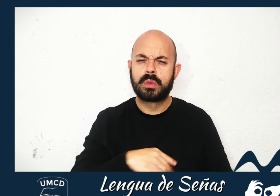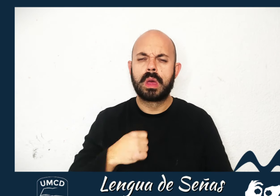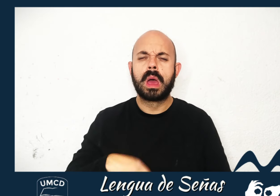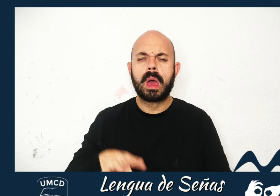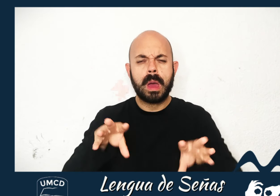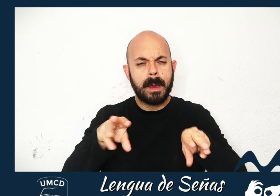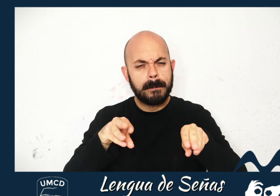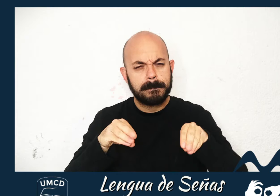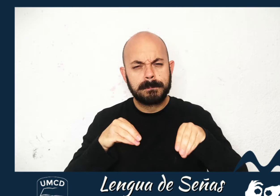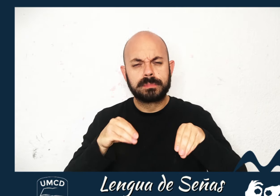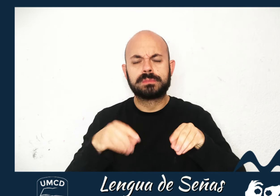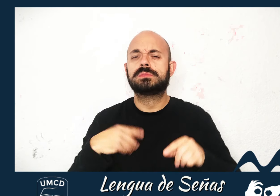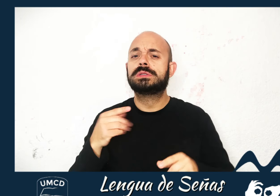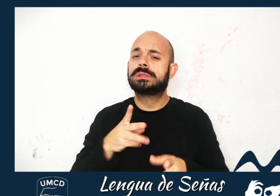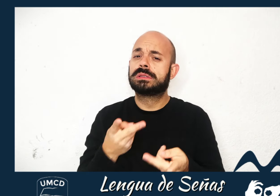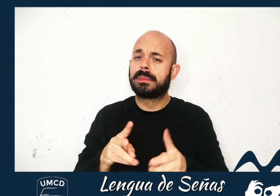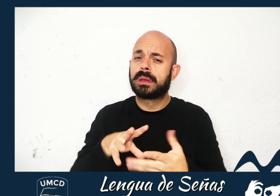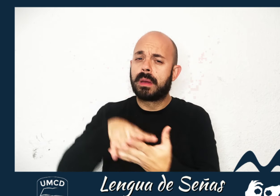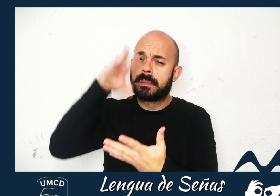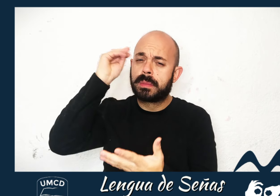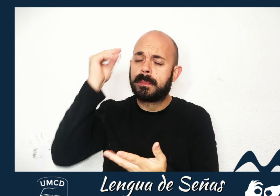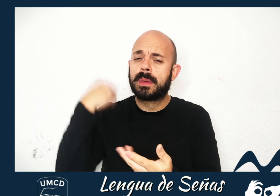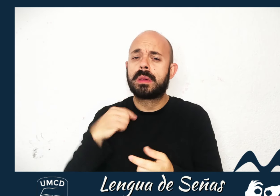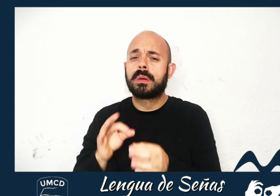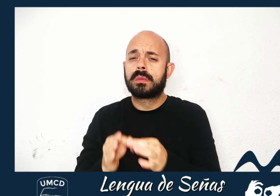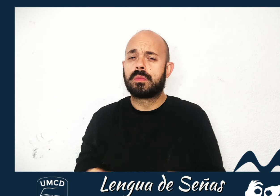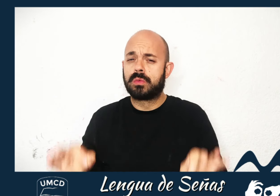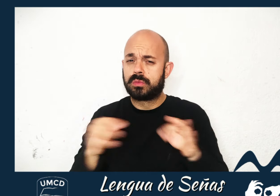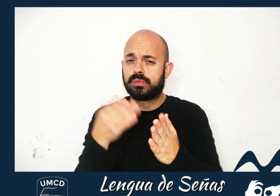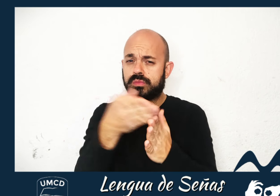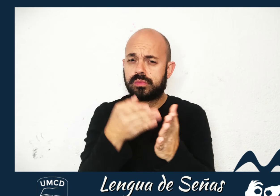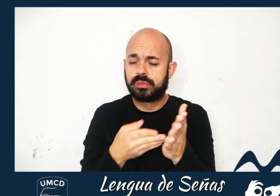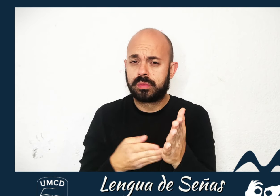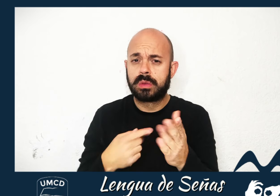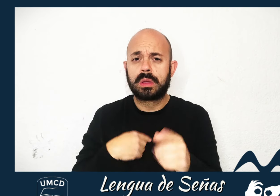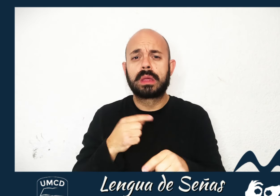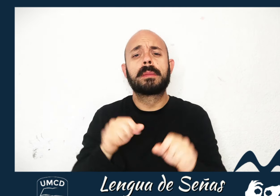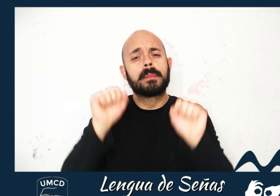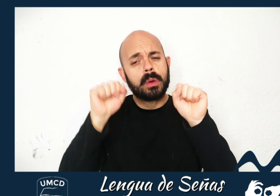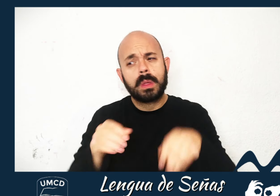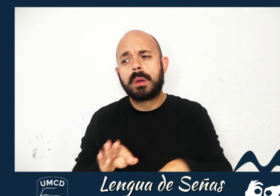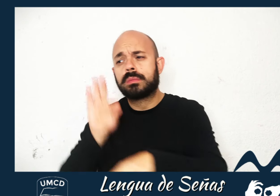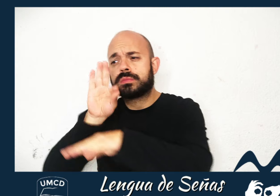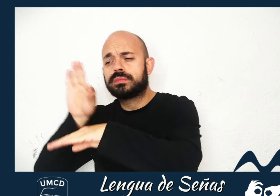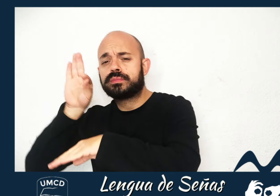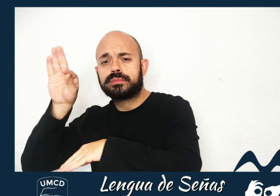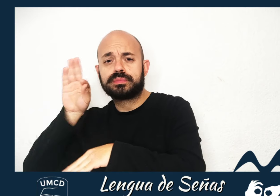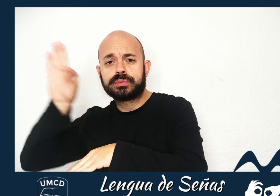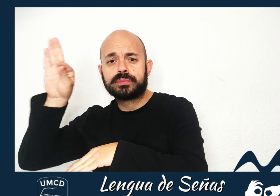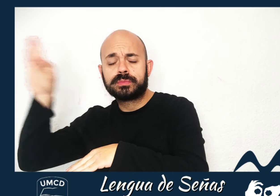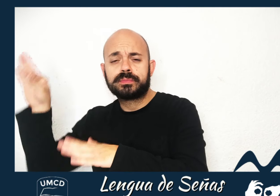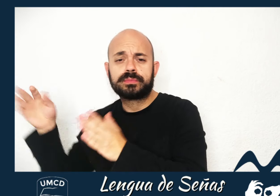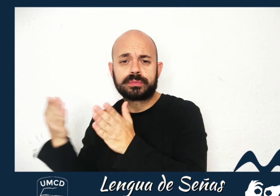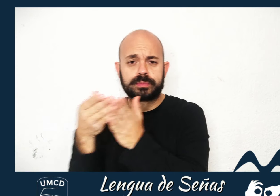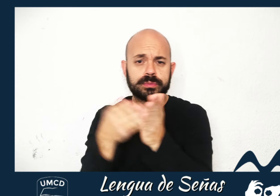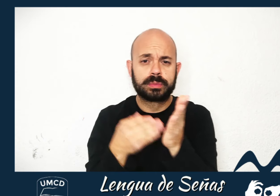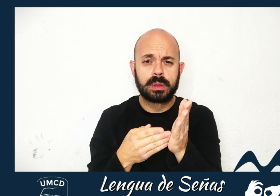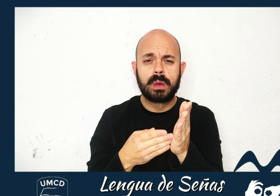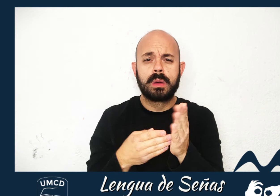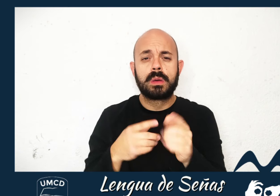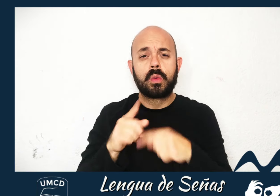oportunidad. Aprovechemos esto que Dios nos ofrece. Él nos está invitando a tener esa relación más profunda con Él,